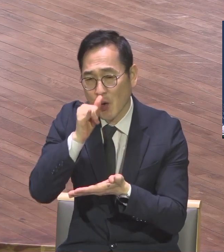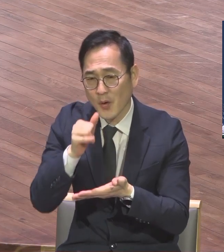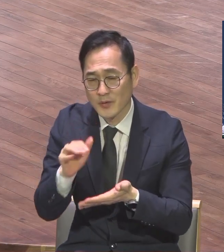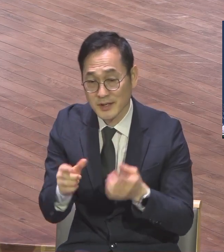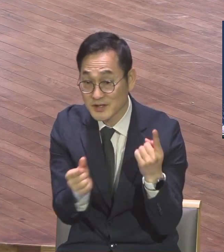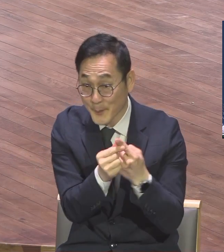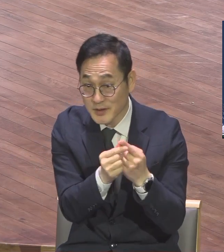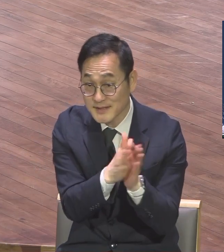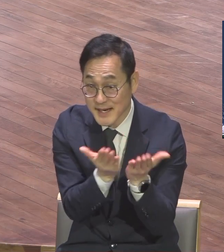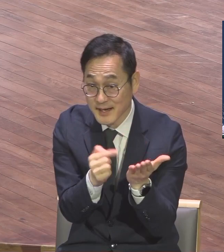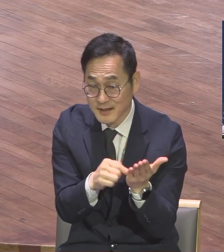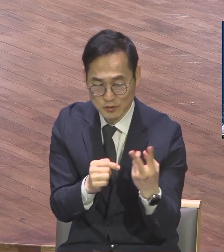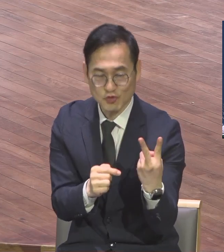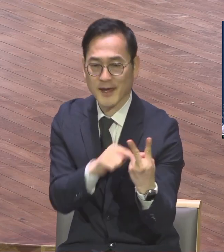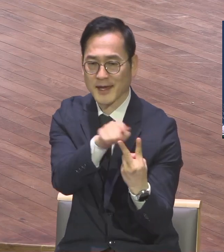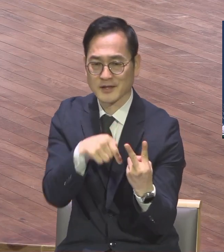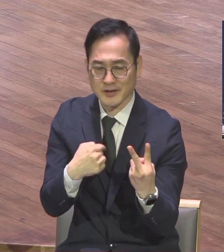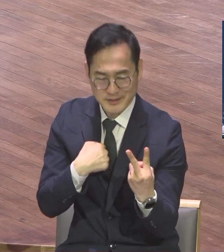책은